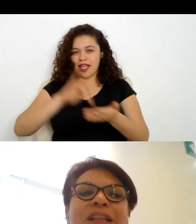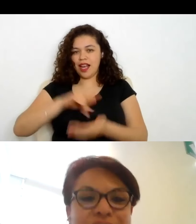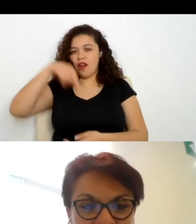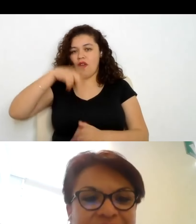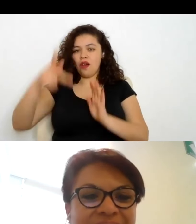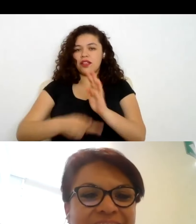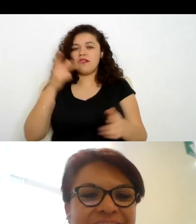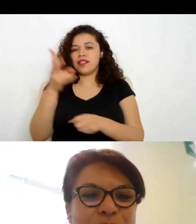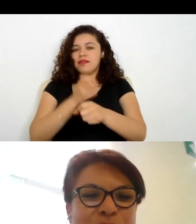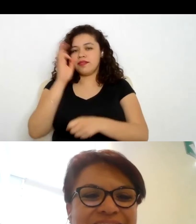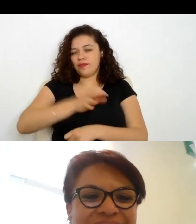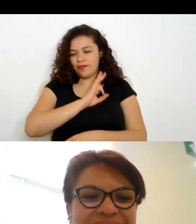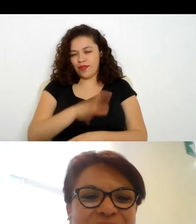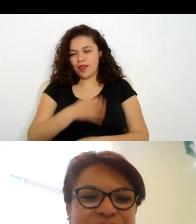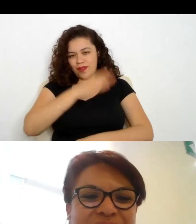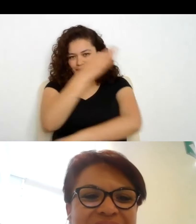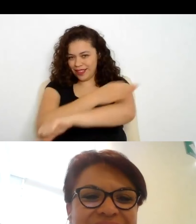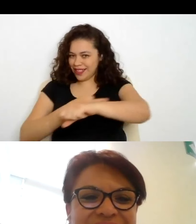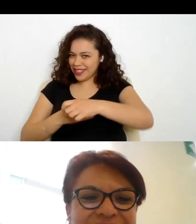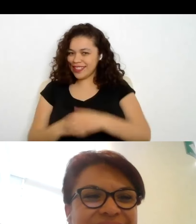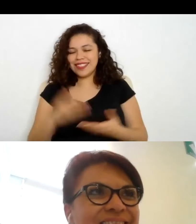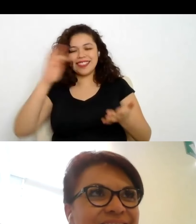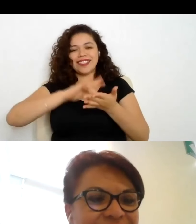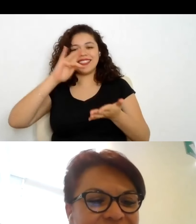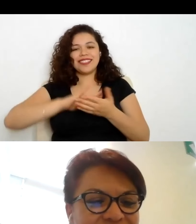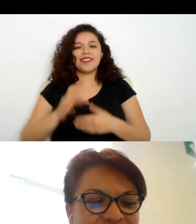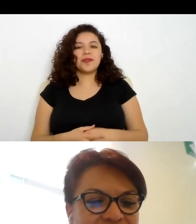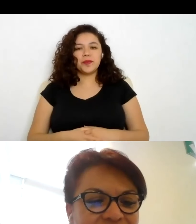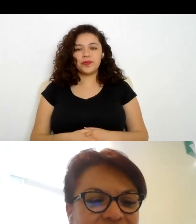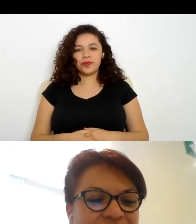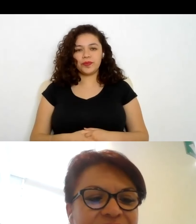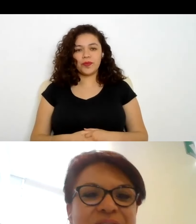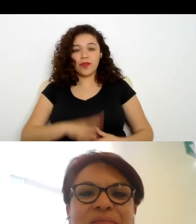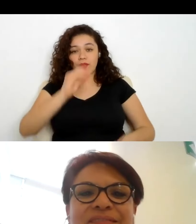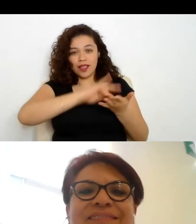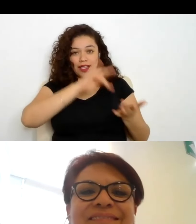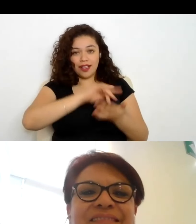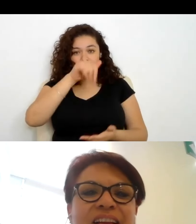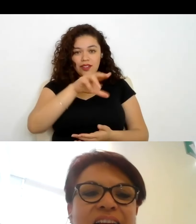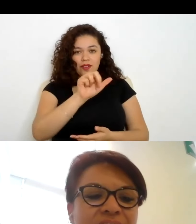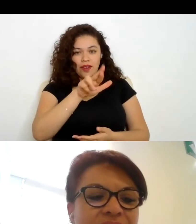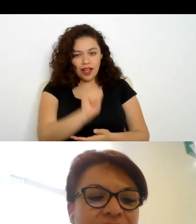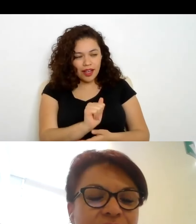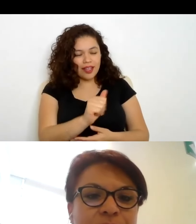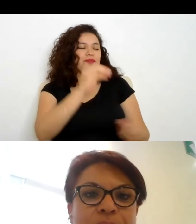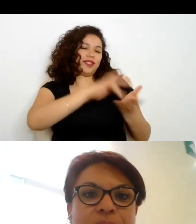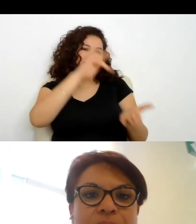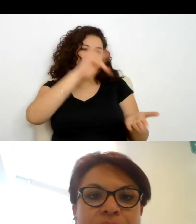nuestra invitación. Que tengan muy buena tarde. Gracias. Muchas gracias, Nora, y pues muchas